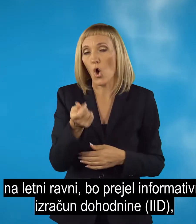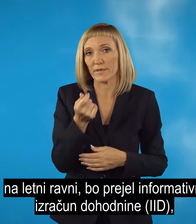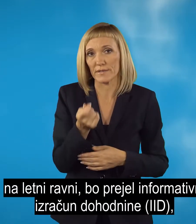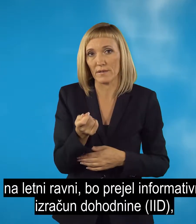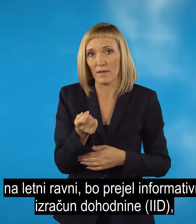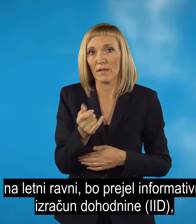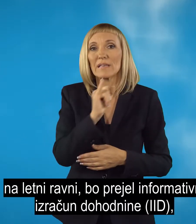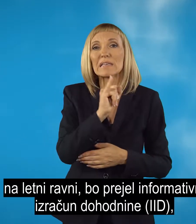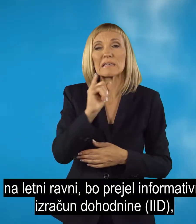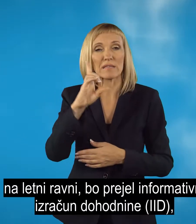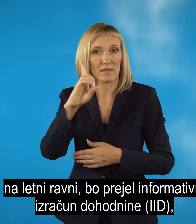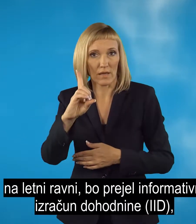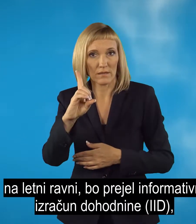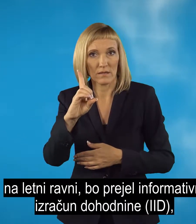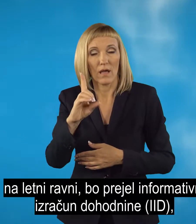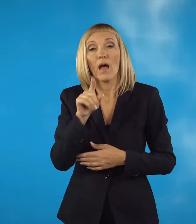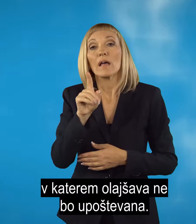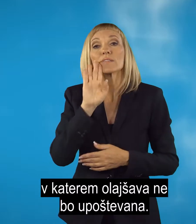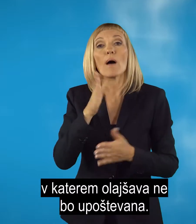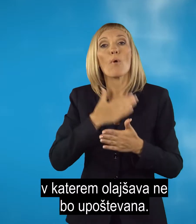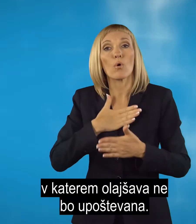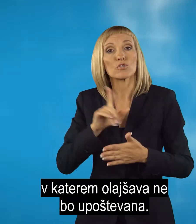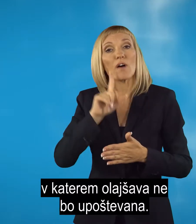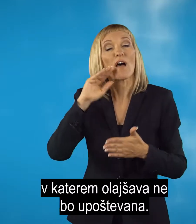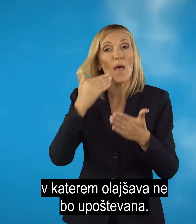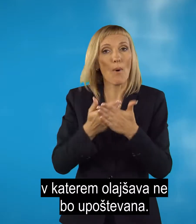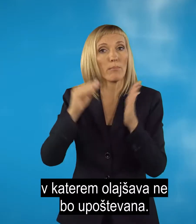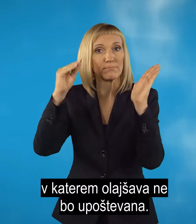dohodnine, IID, v katerem olajšava ne bo upoštevana.